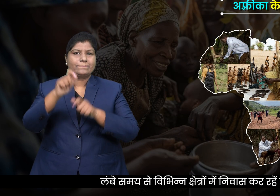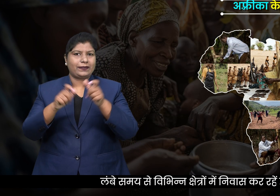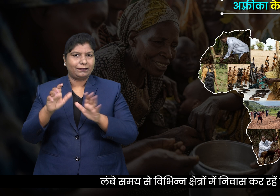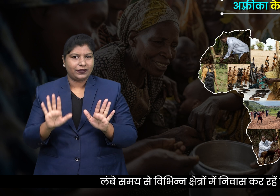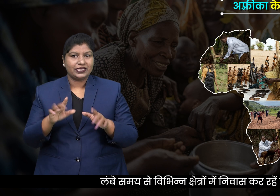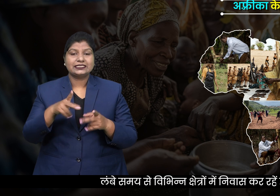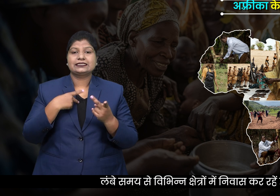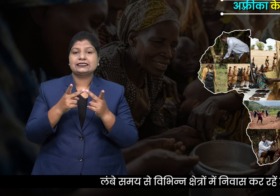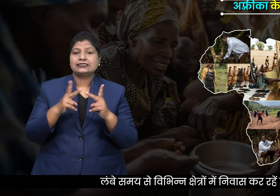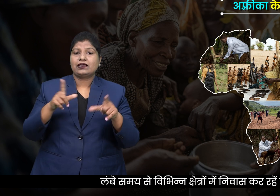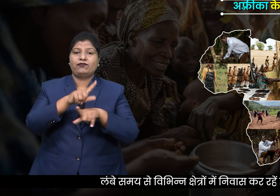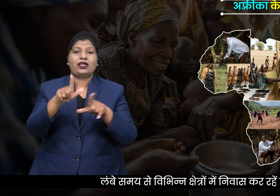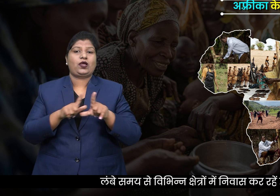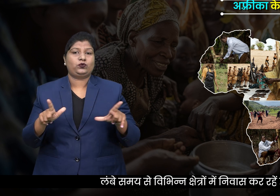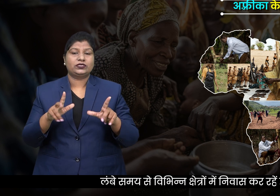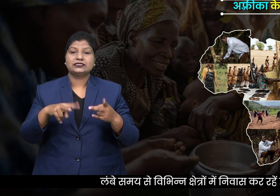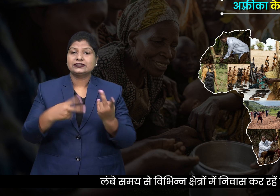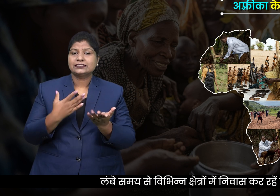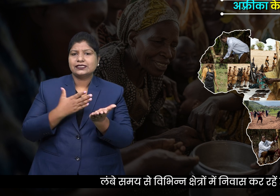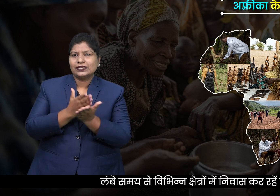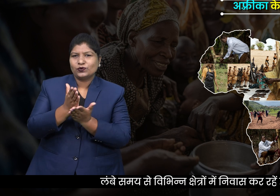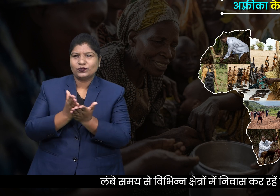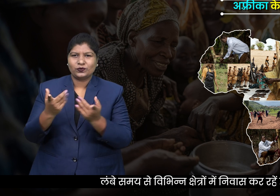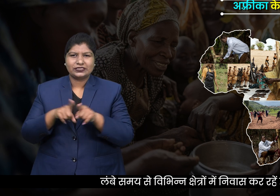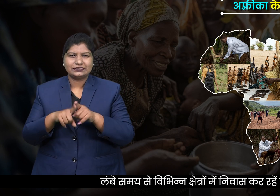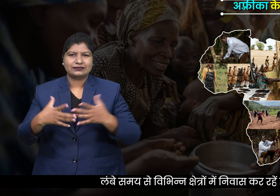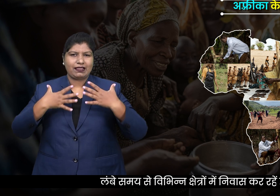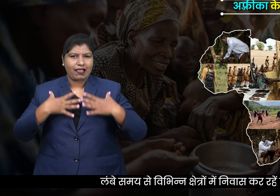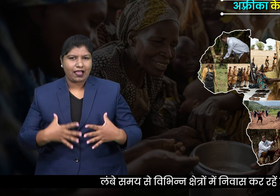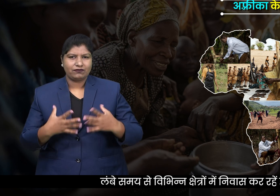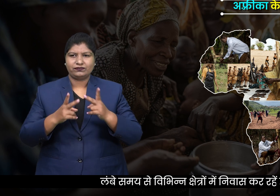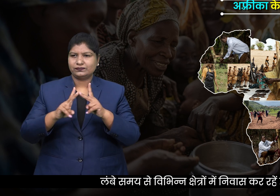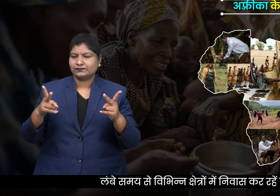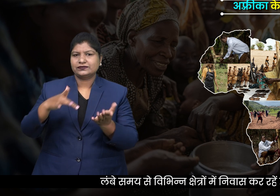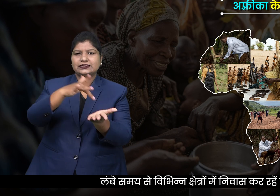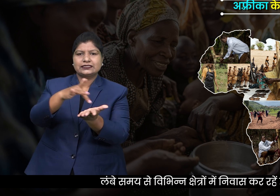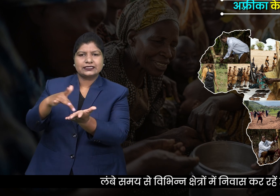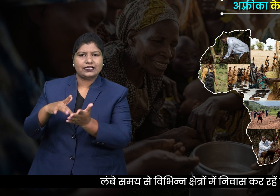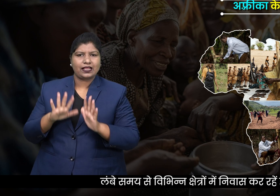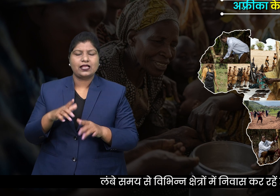लोग लंबे समय से विभिन्न क्षेत्रों में निवास कर रहे हैं।